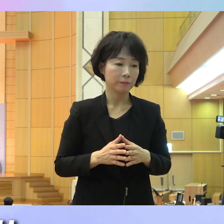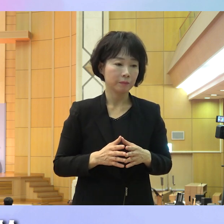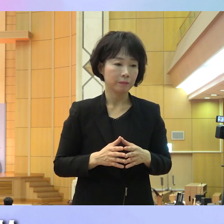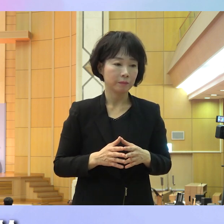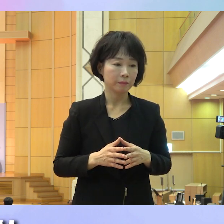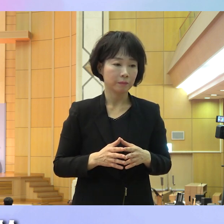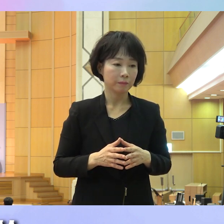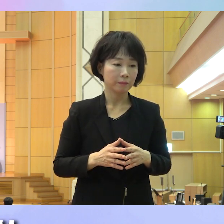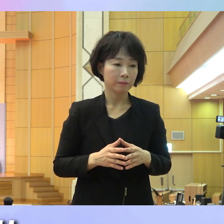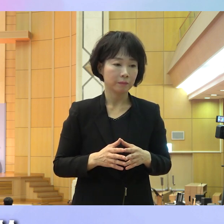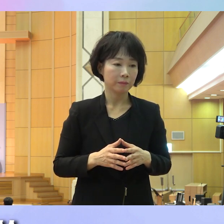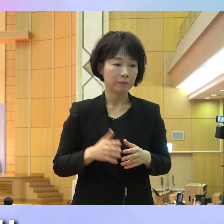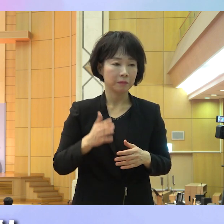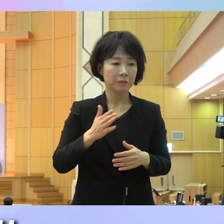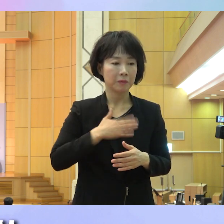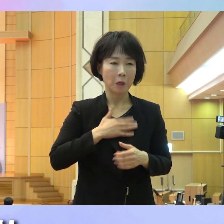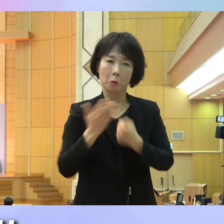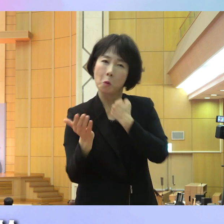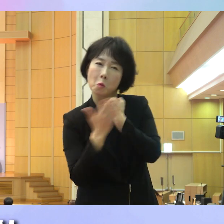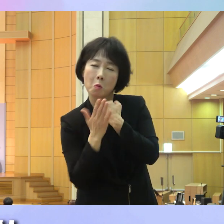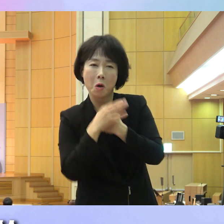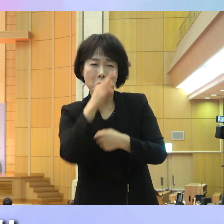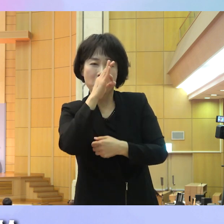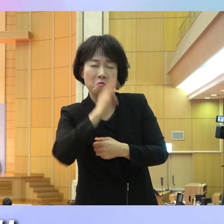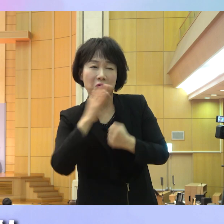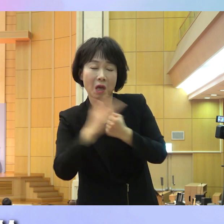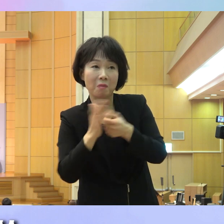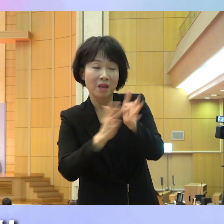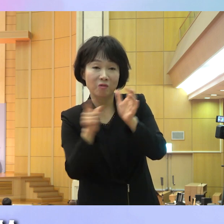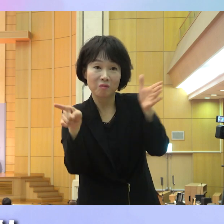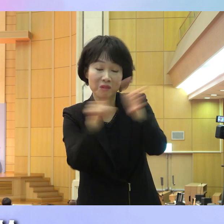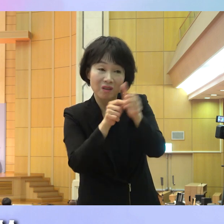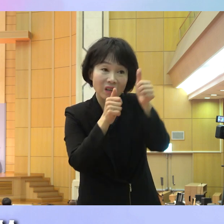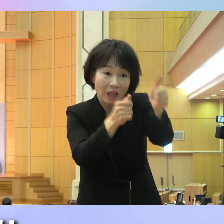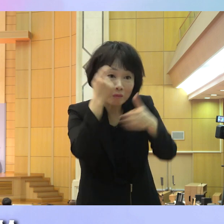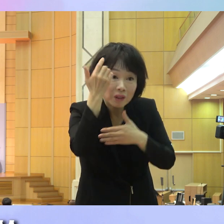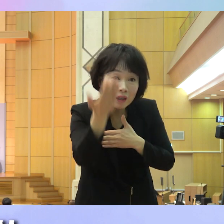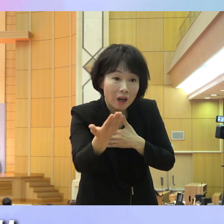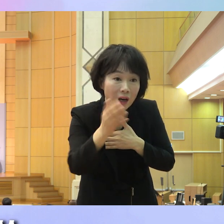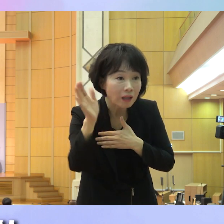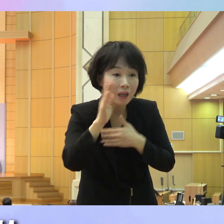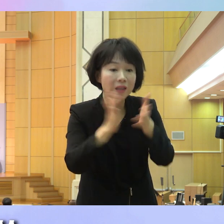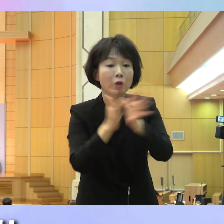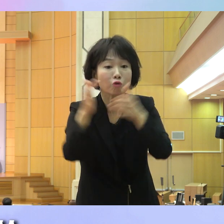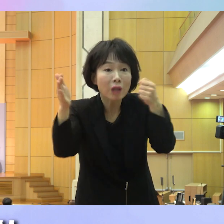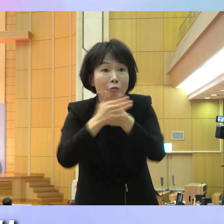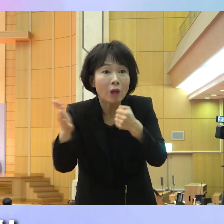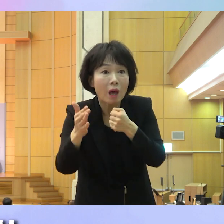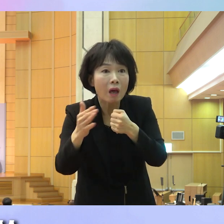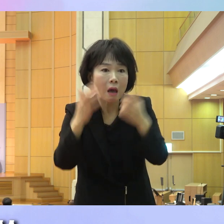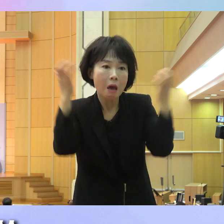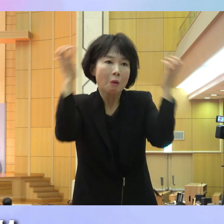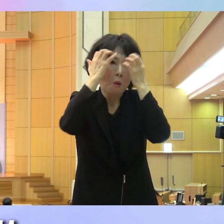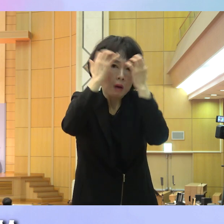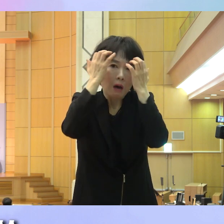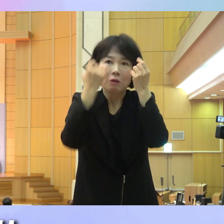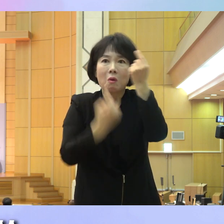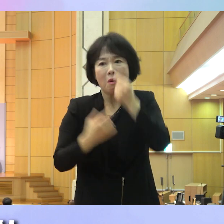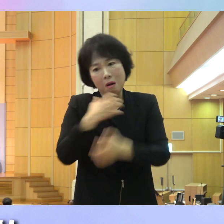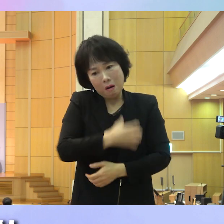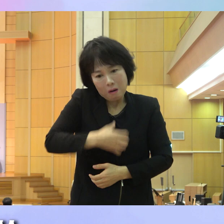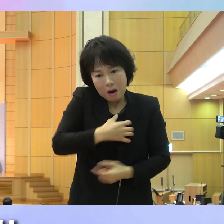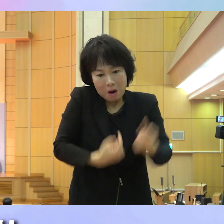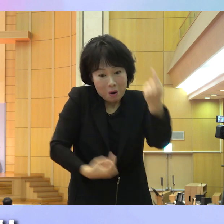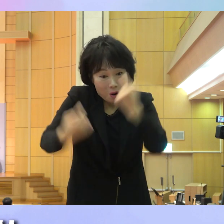해서 주님을 믿는 것이 아니라 예수님 때문에 내게 고난이 다가온다 하더라도, 환난이 다가온다